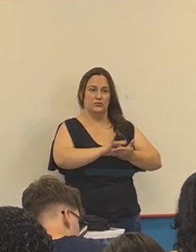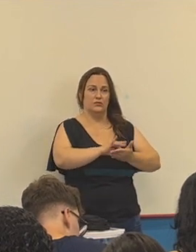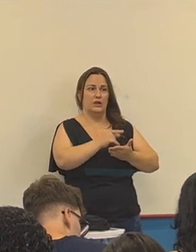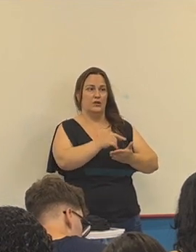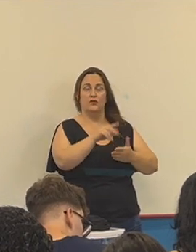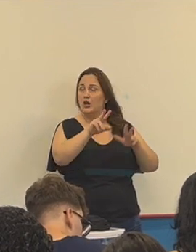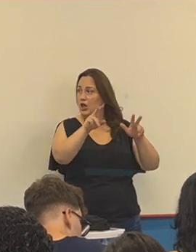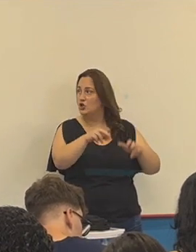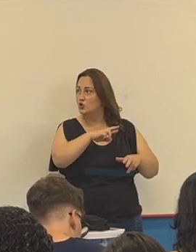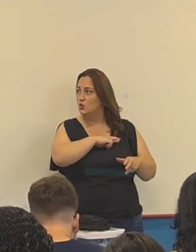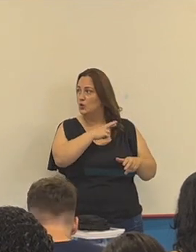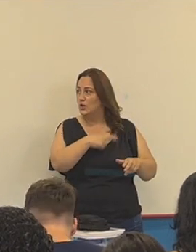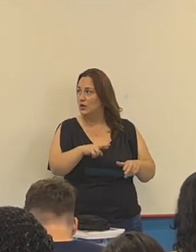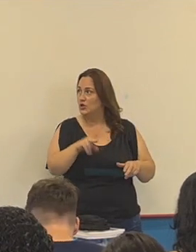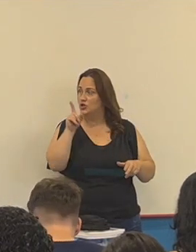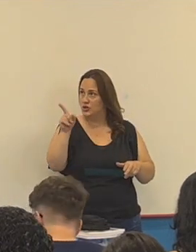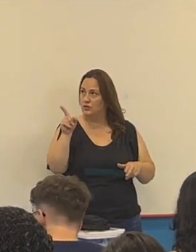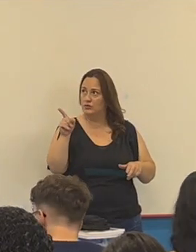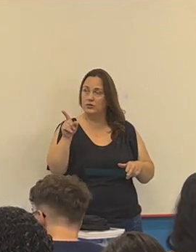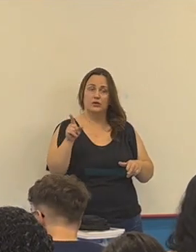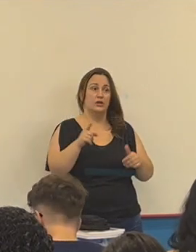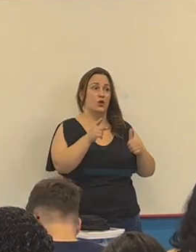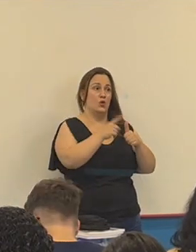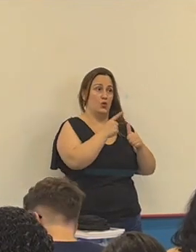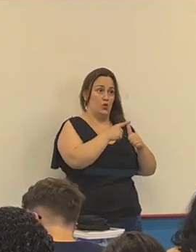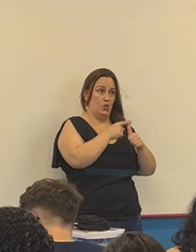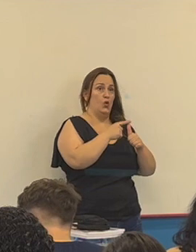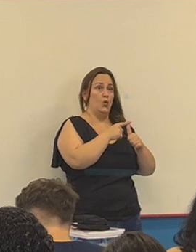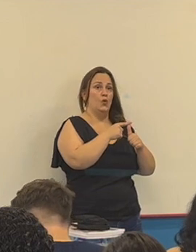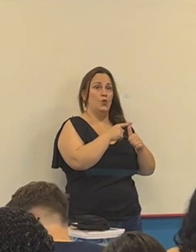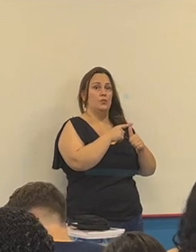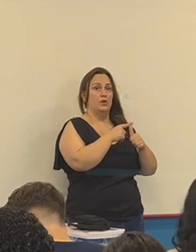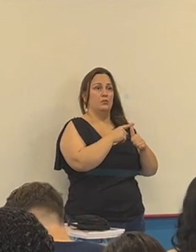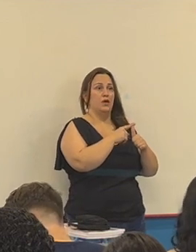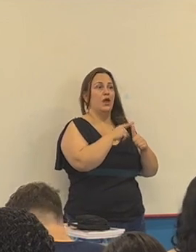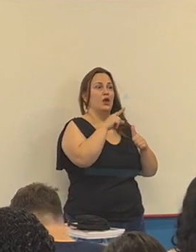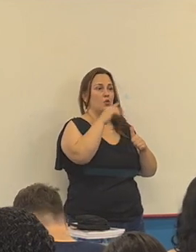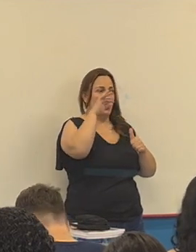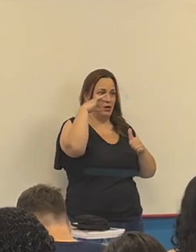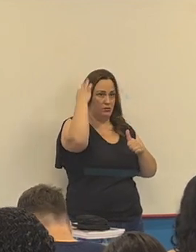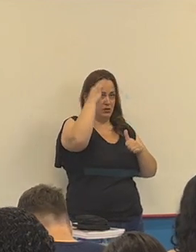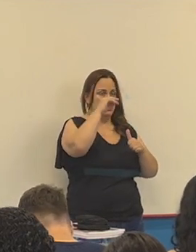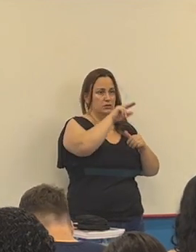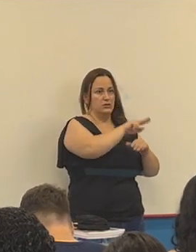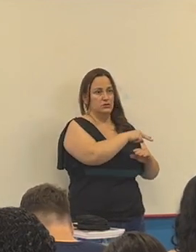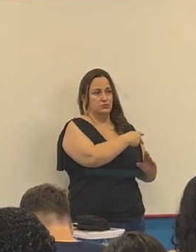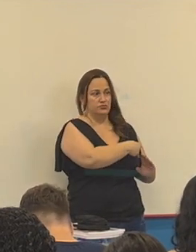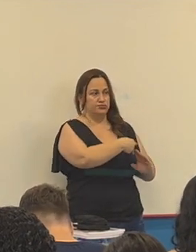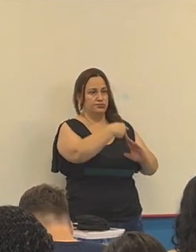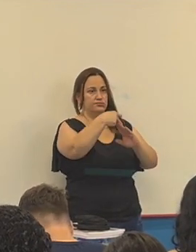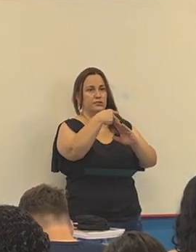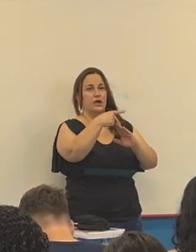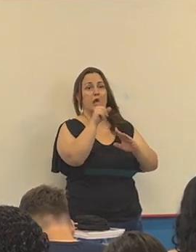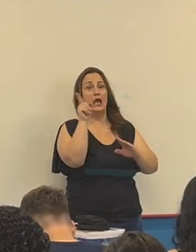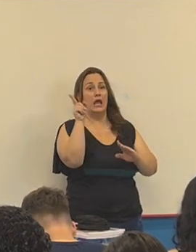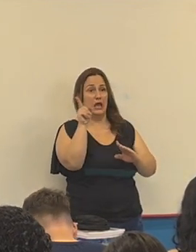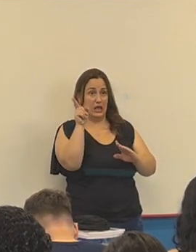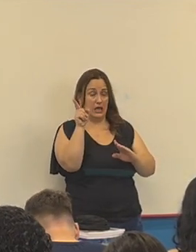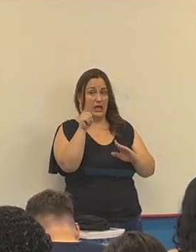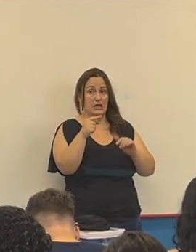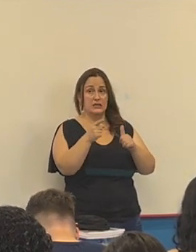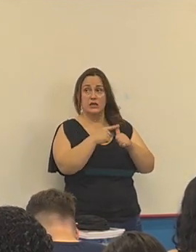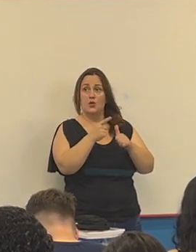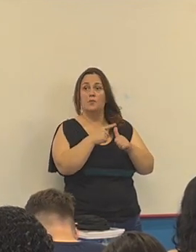o primeiro trabalho, mesmo que eu falei sobre religião. O primeiro trabalho de pintura foi do abençoado Ranieri, aquele do foguetinho, né, do santo que voava. E esse é o